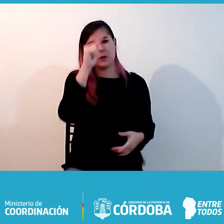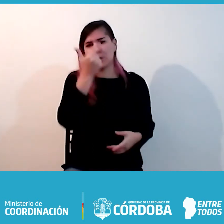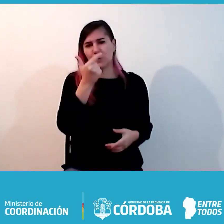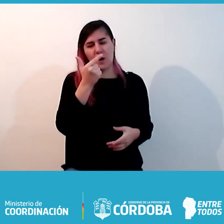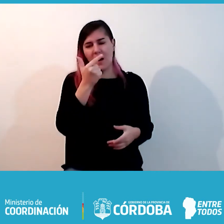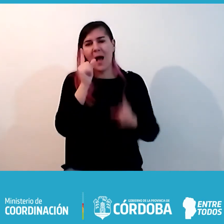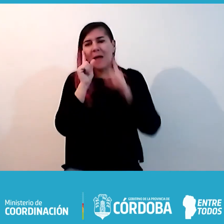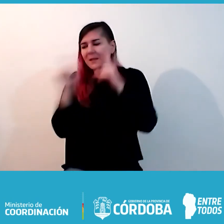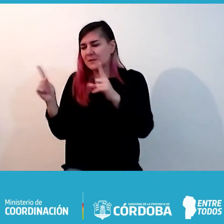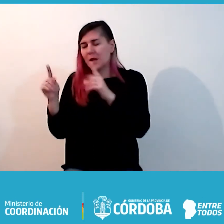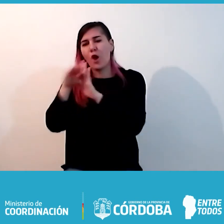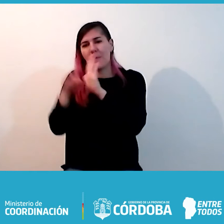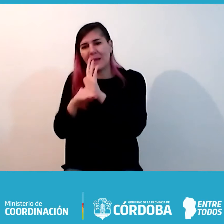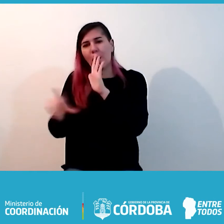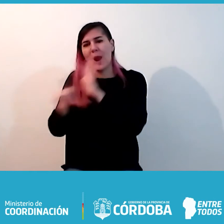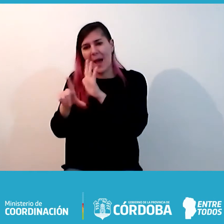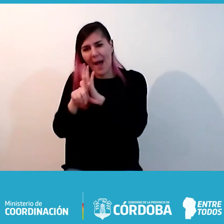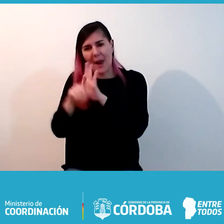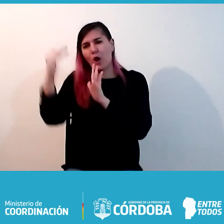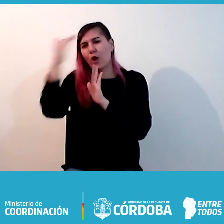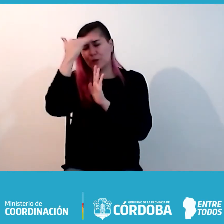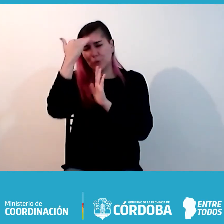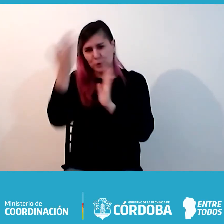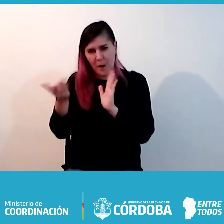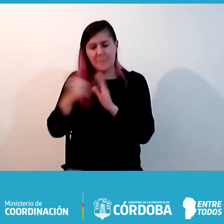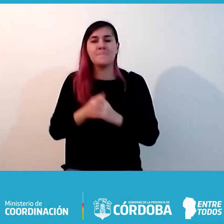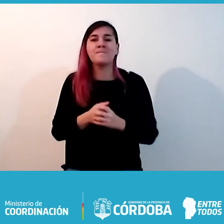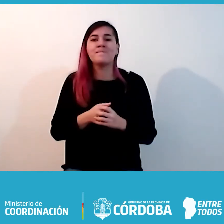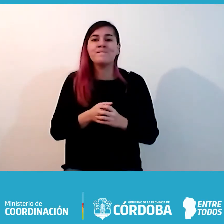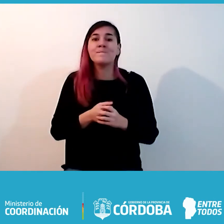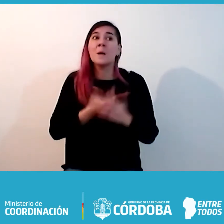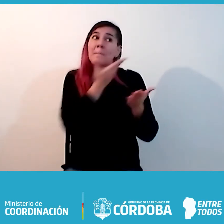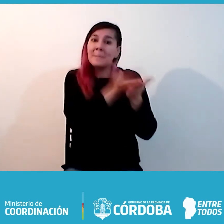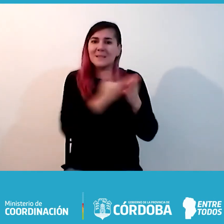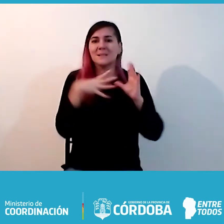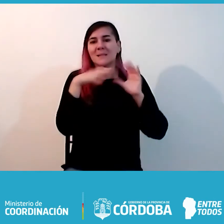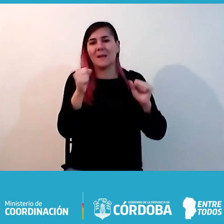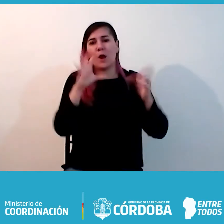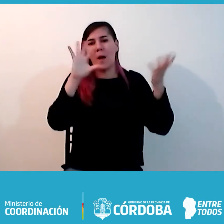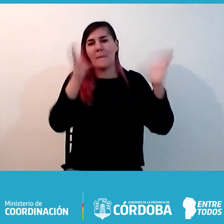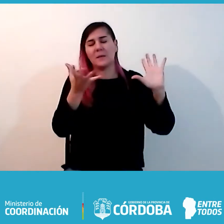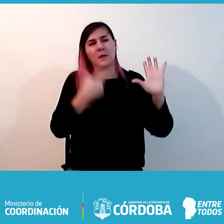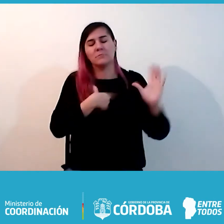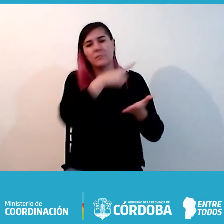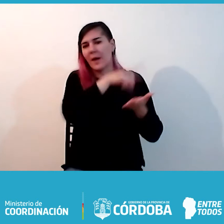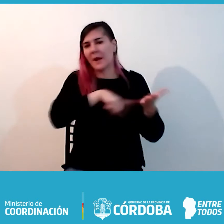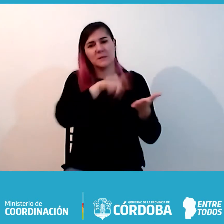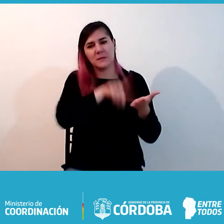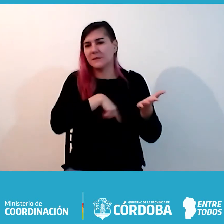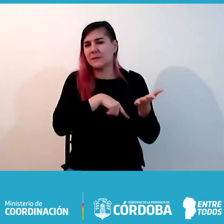atención a la normativa legal y convencional que cita. Solicita que el secretario de Ambiente rechace este proyecto en cumplimiento del artículo 17 de la